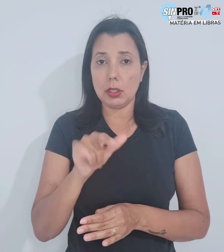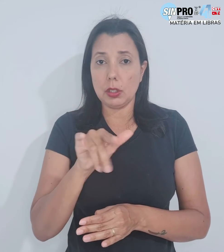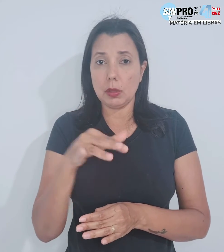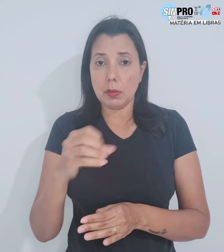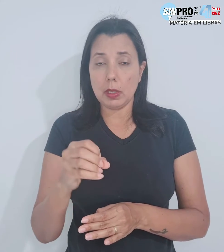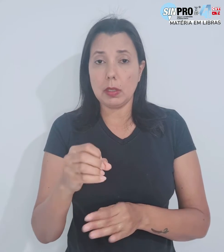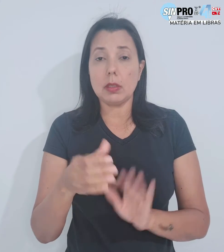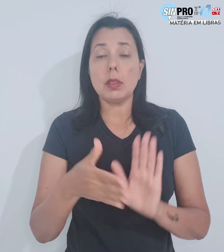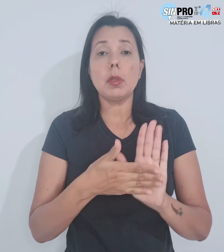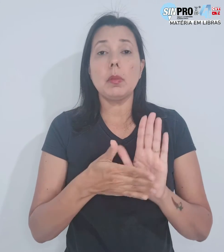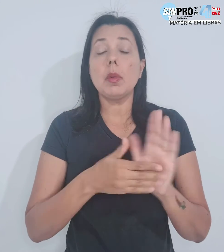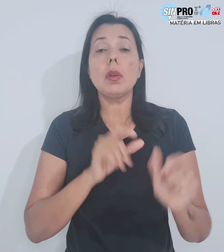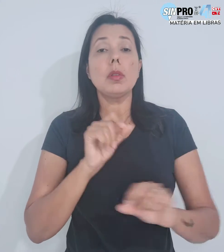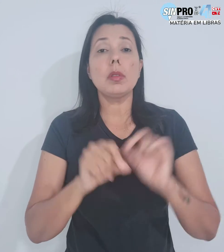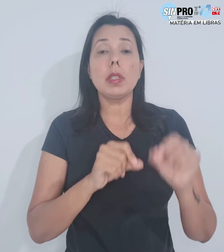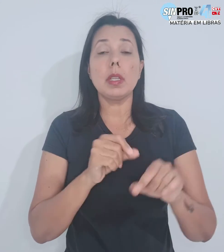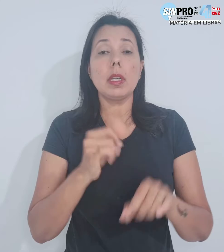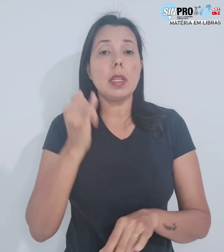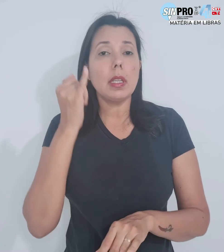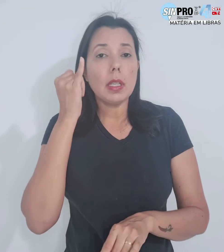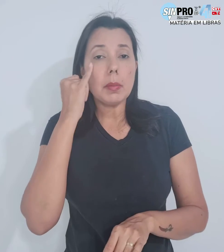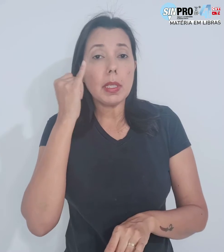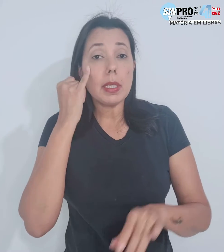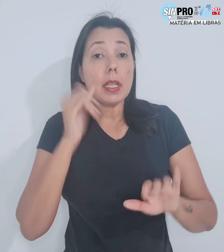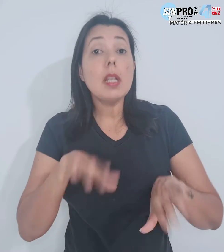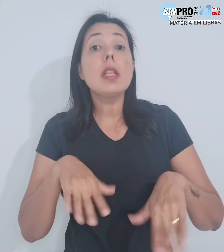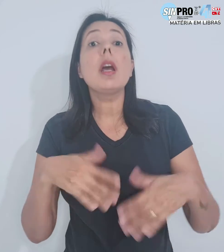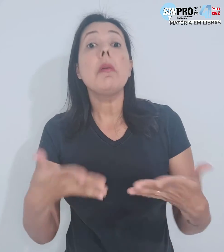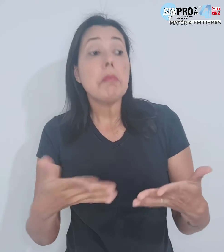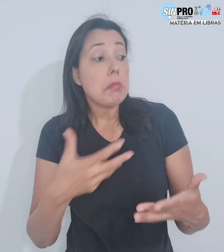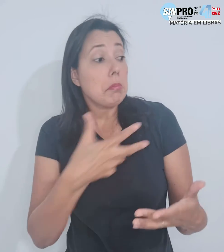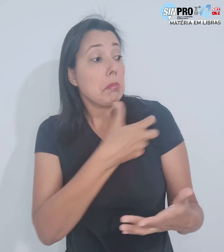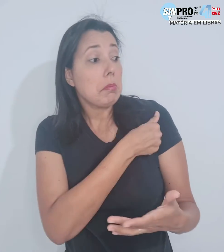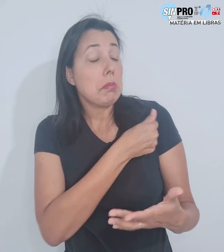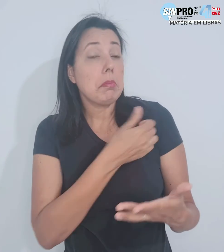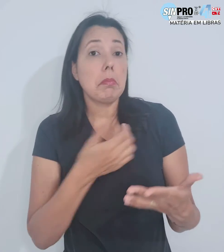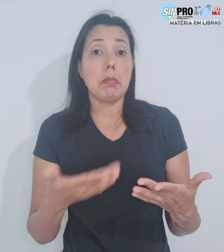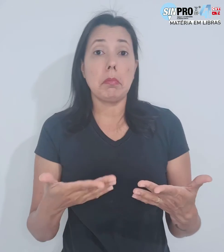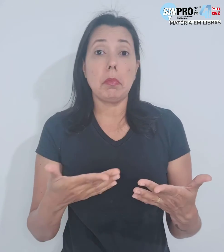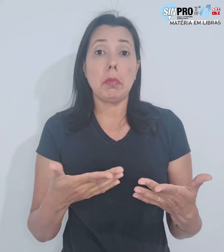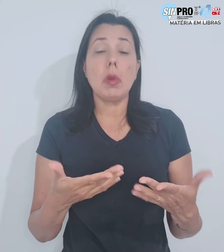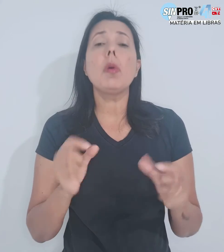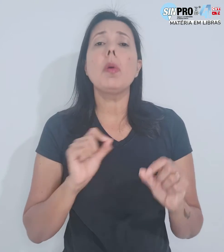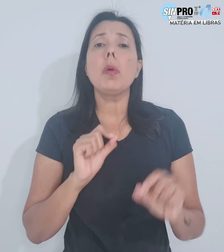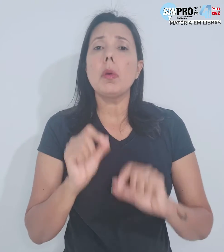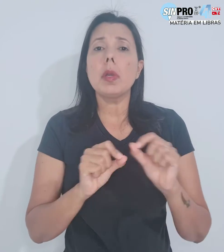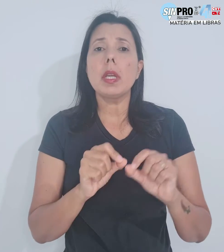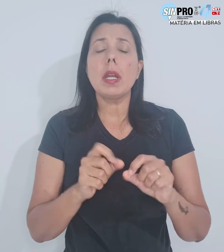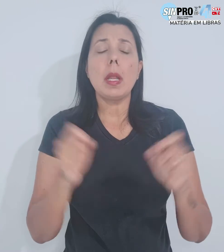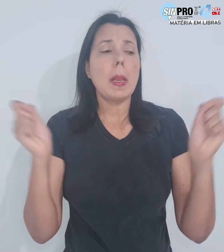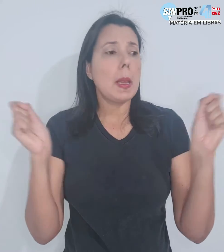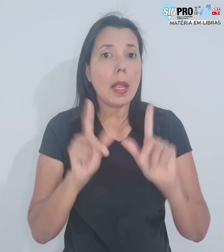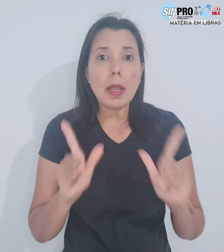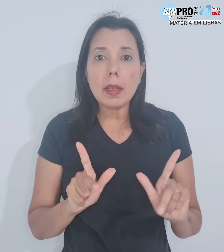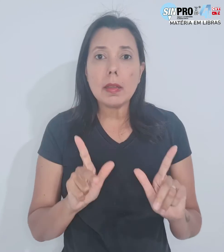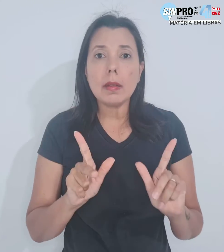de março a campanha Ibanez, Cadê a Vacina? A ação alerta a